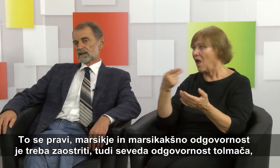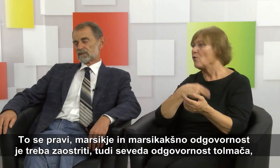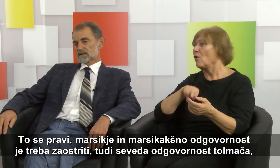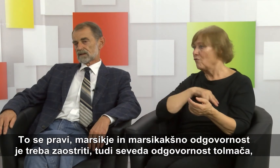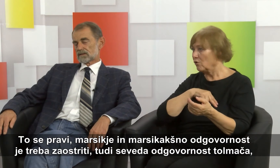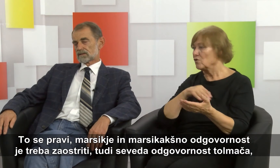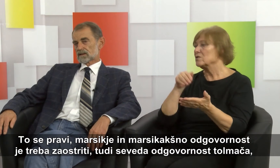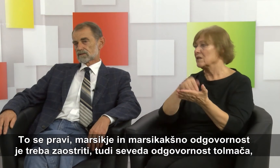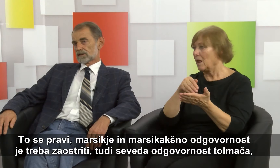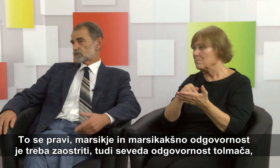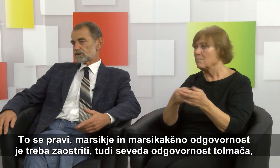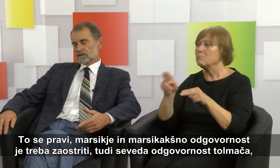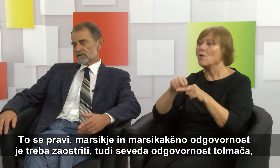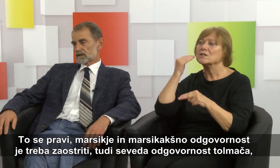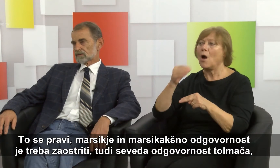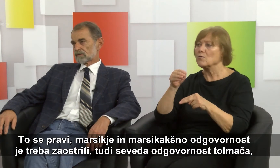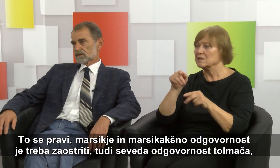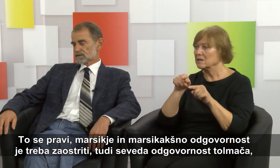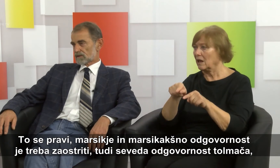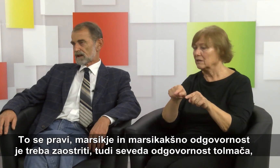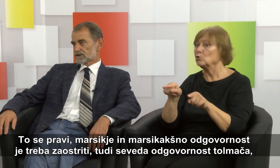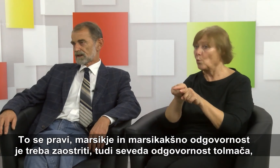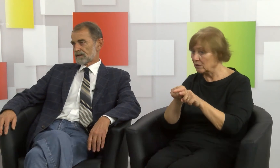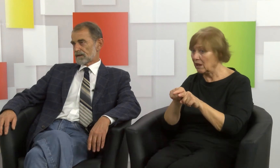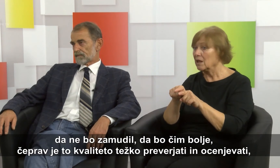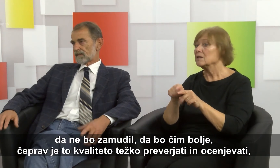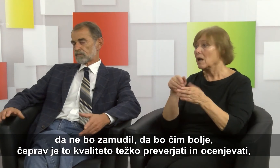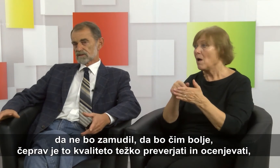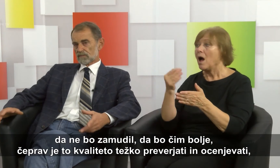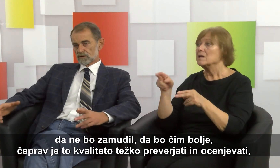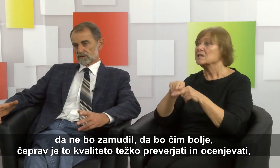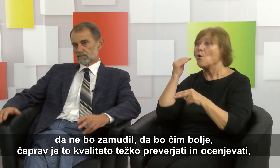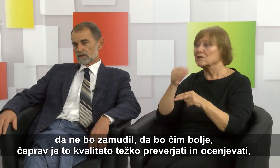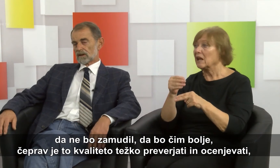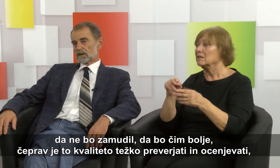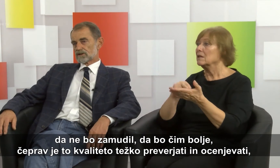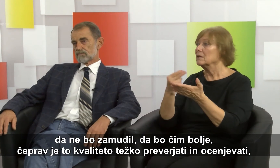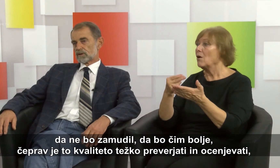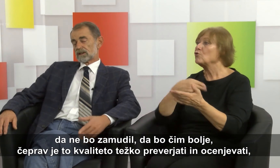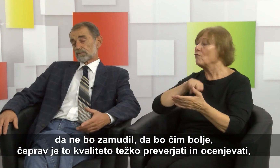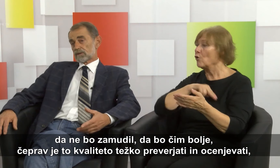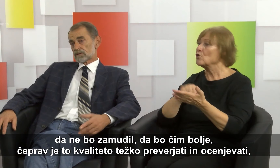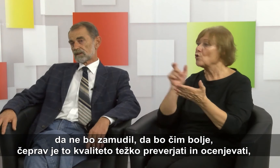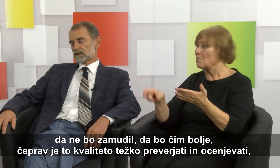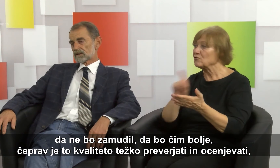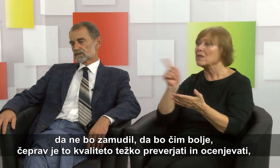treba zaostriti, tudi seveda odgovornost tolmača, da ne bo zamudil, da bo čim bolje, čeprav je to kvaliteto